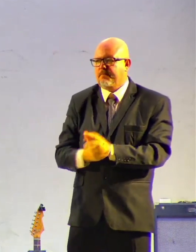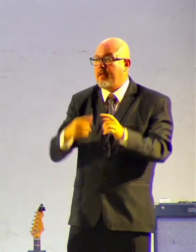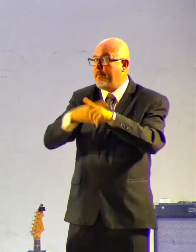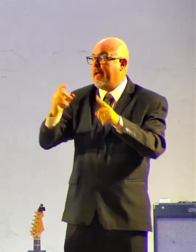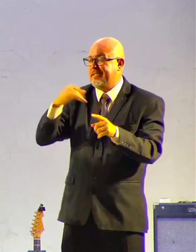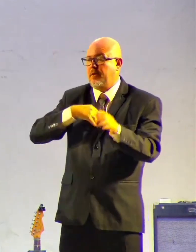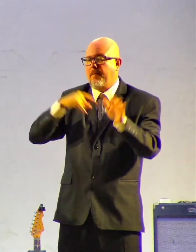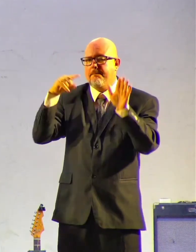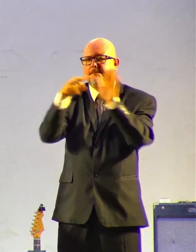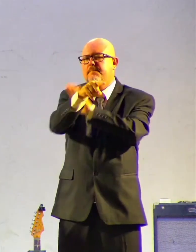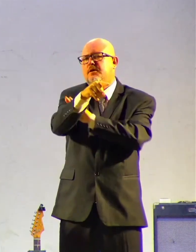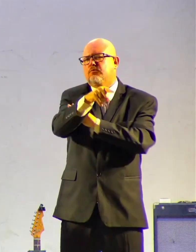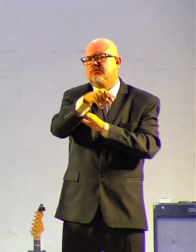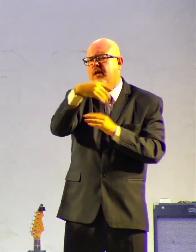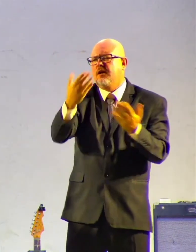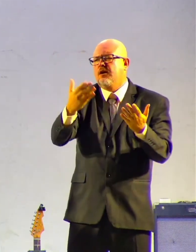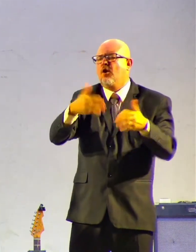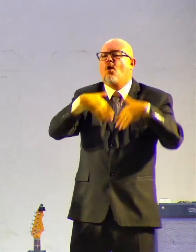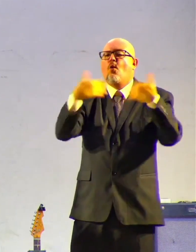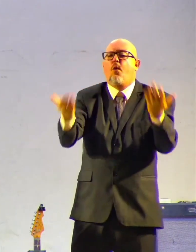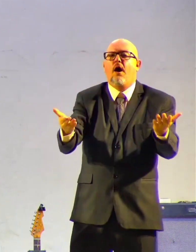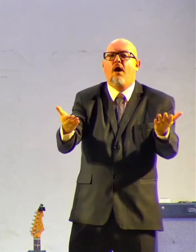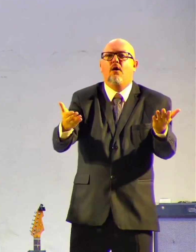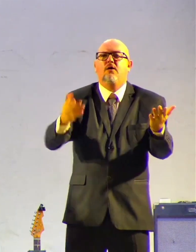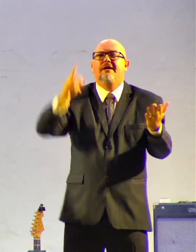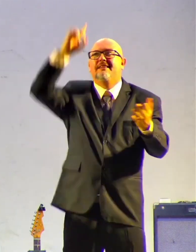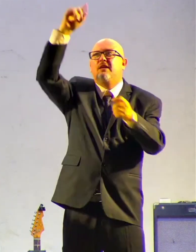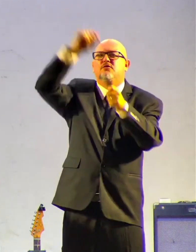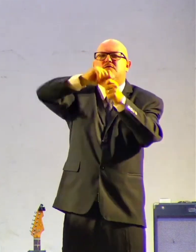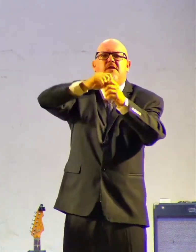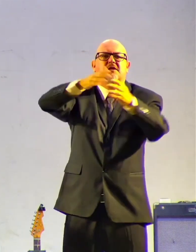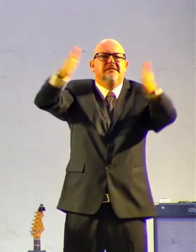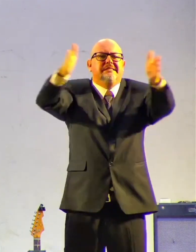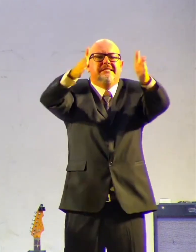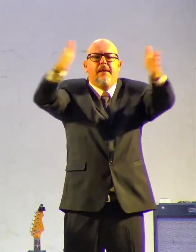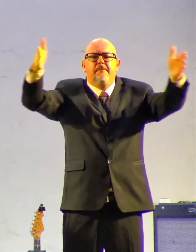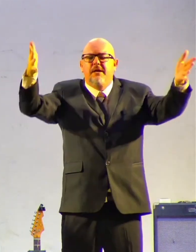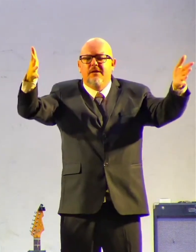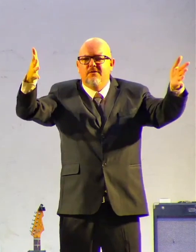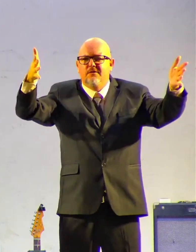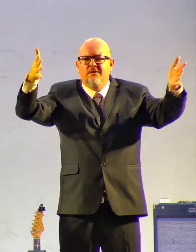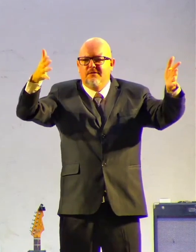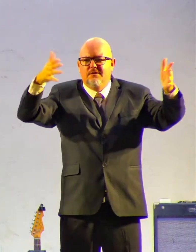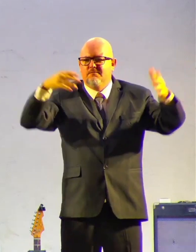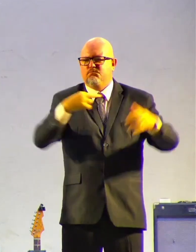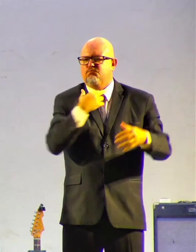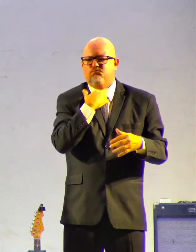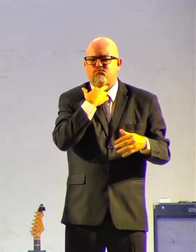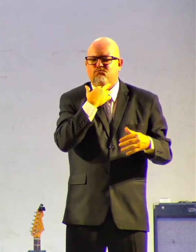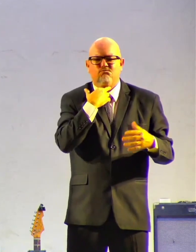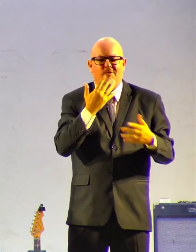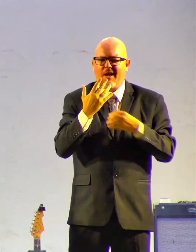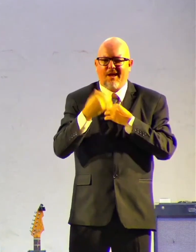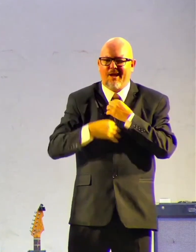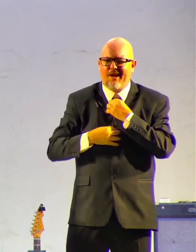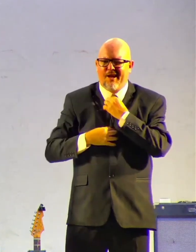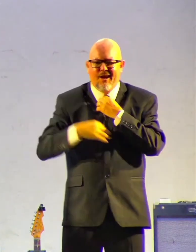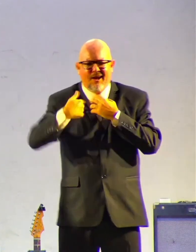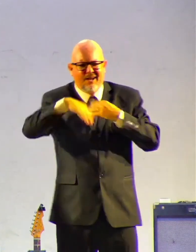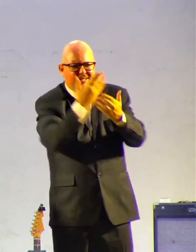Mas se eu perguntar, então qual é o tamanho daquilo que Deus criou? Nenhum astrônomo, por mais robusto que seja o